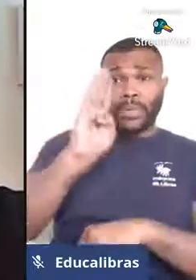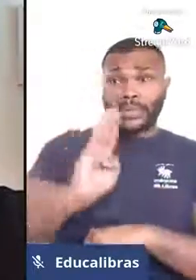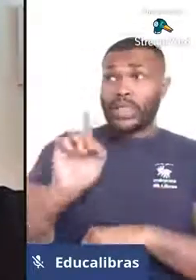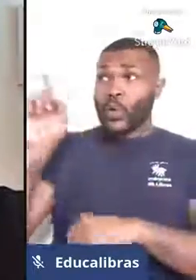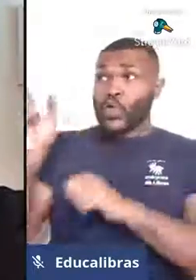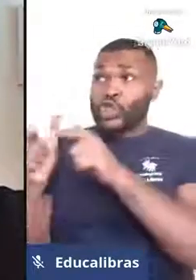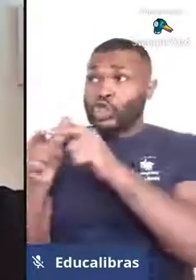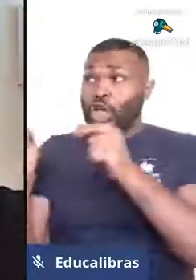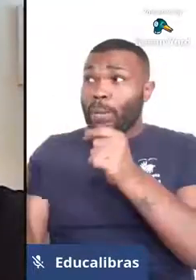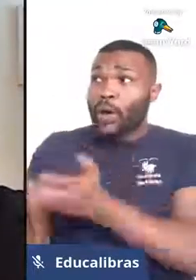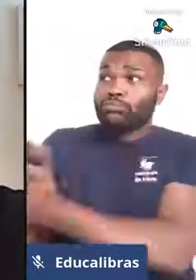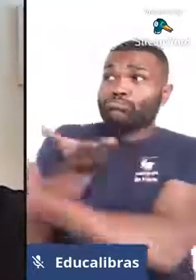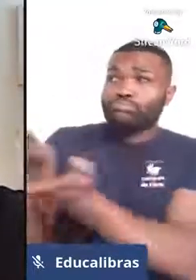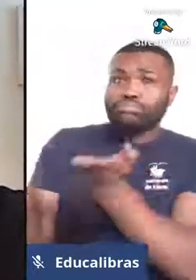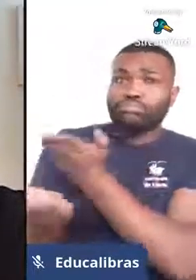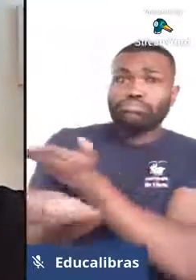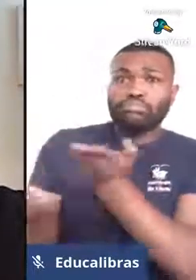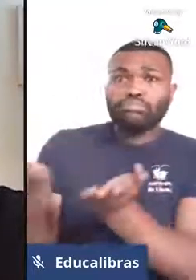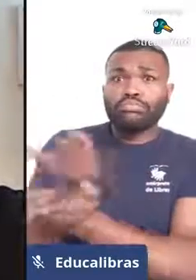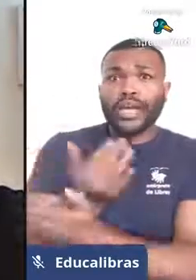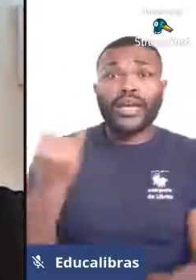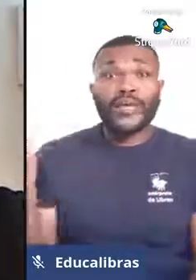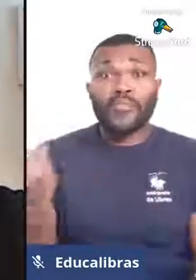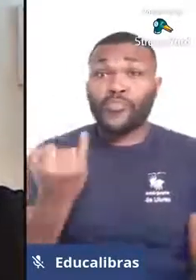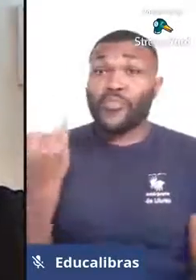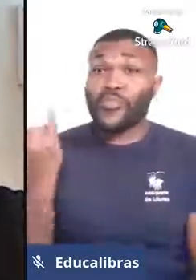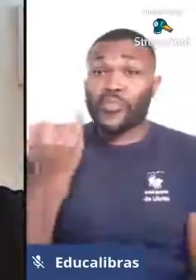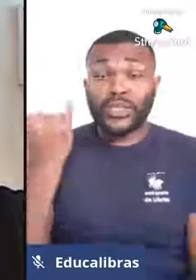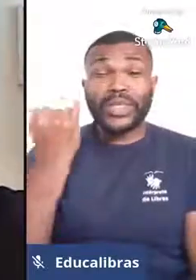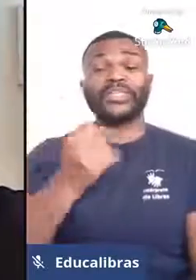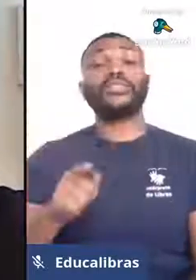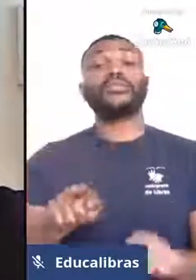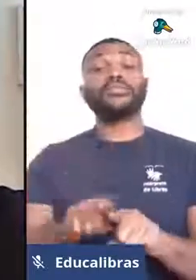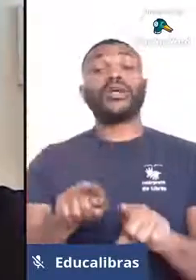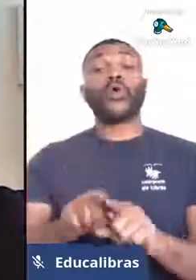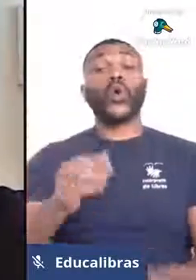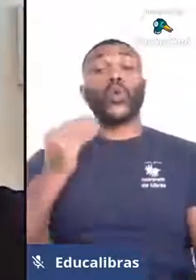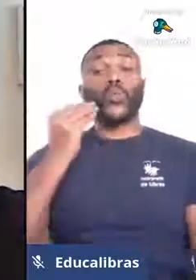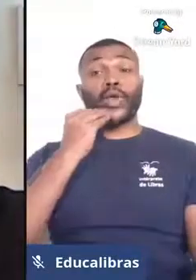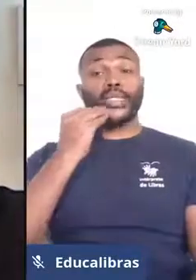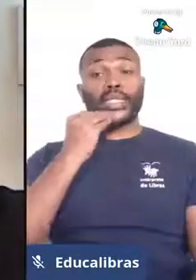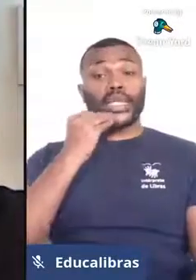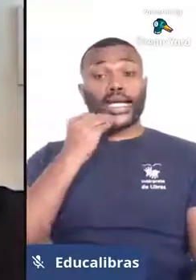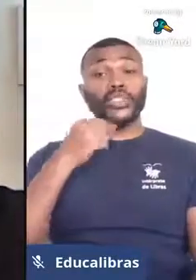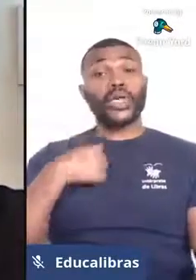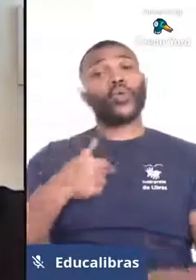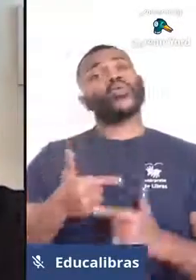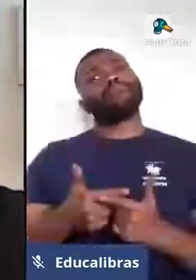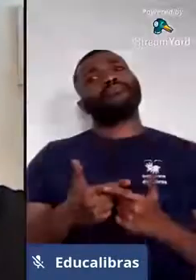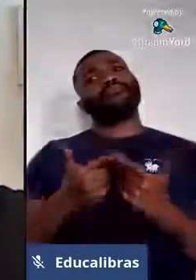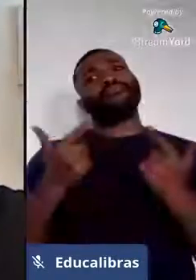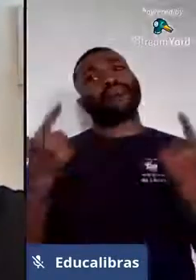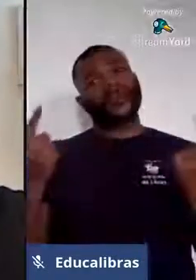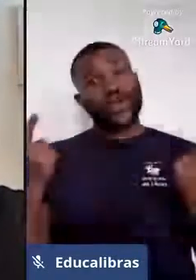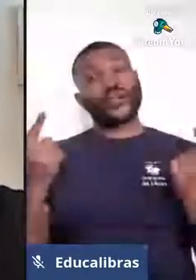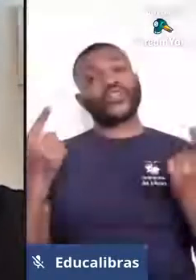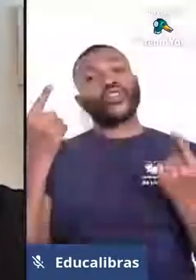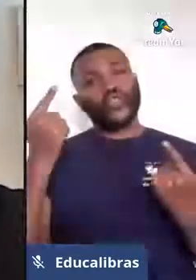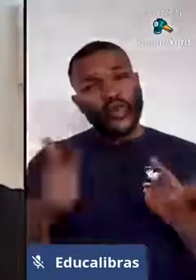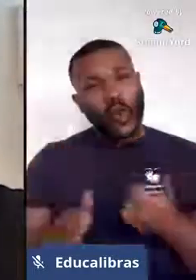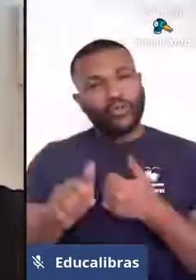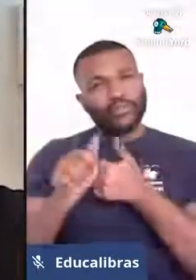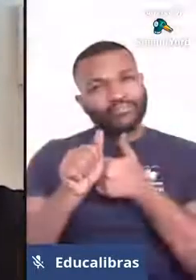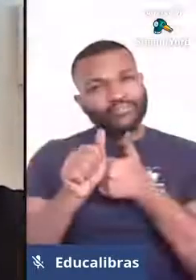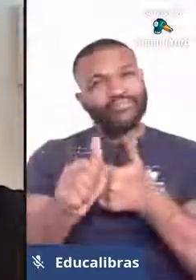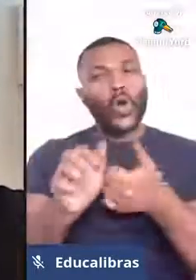essencial. E a gente tem uma outra oportunidade, não pode ser esquecida, que eu vou ter a sorte de novo de acompanhar outra Olimpíada agora